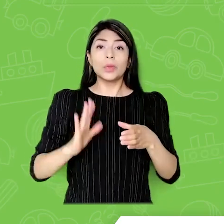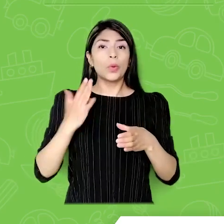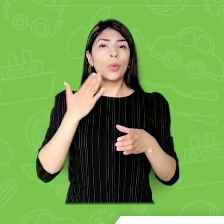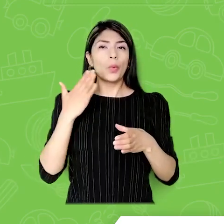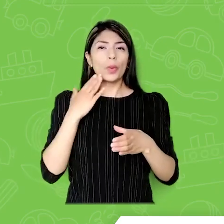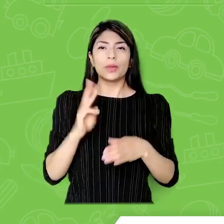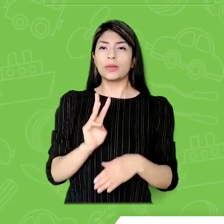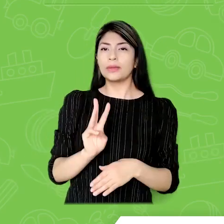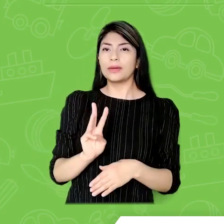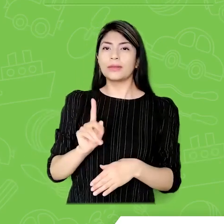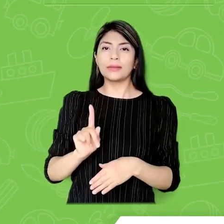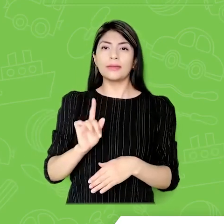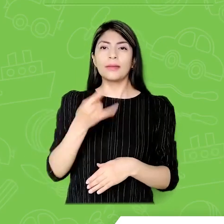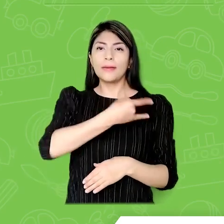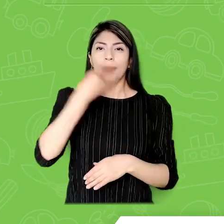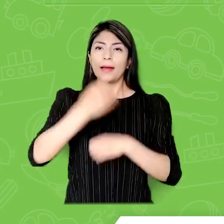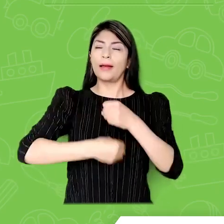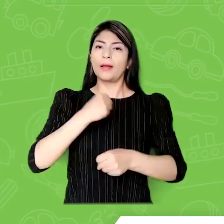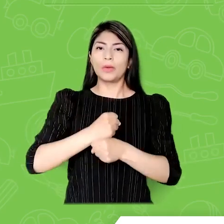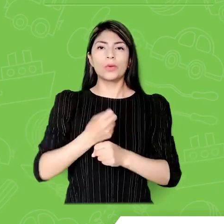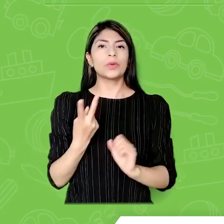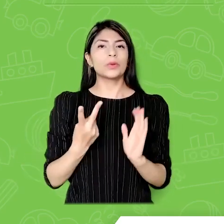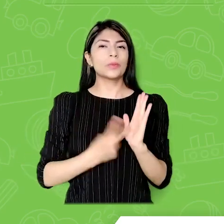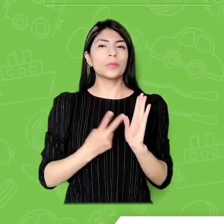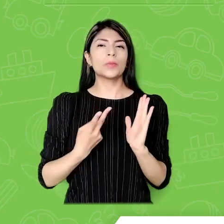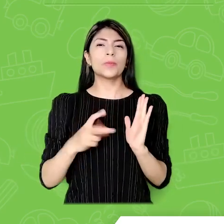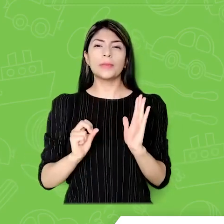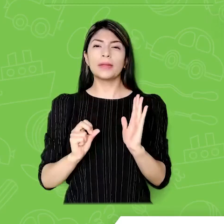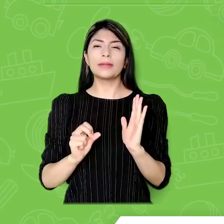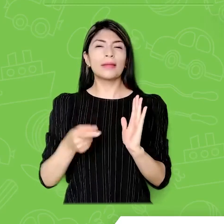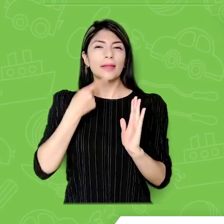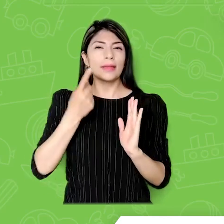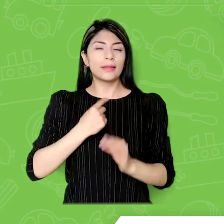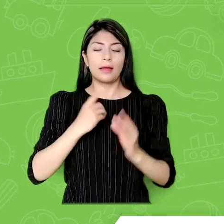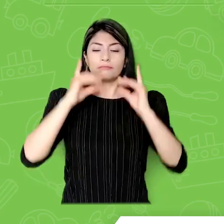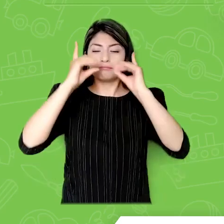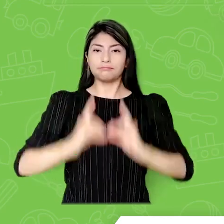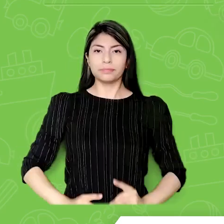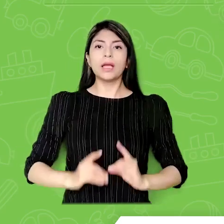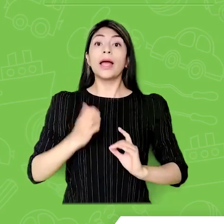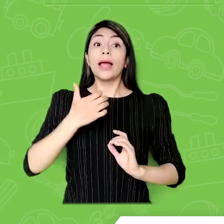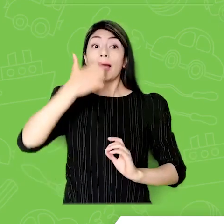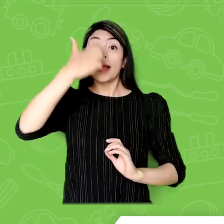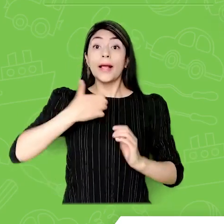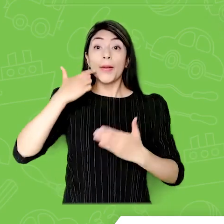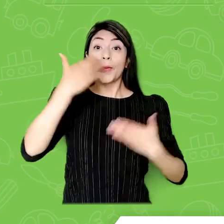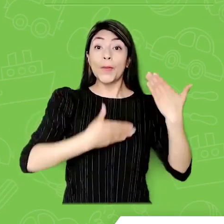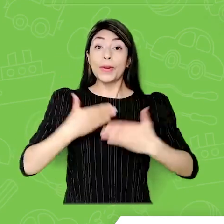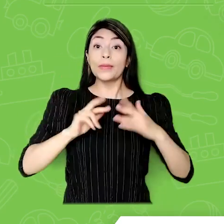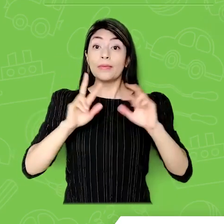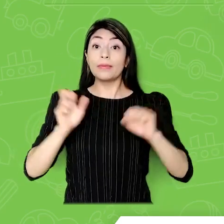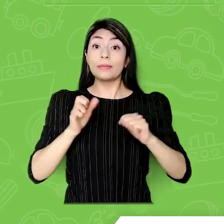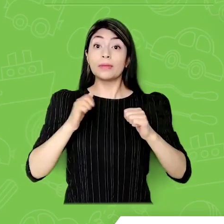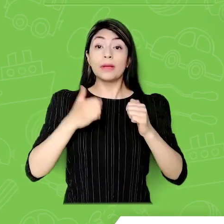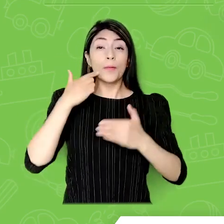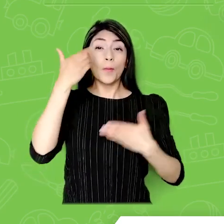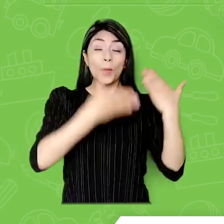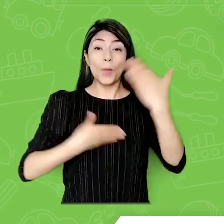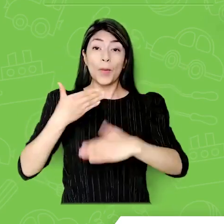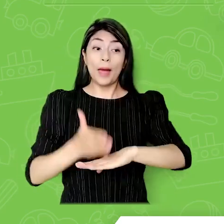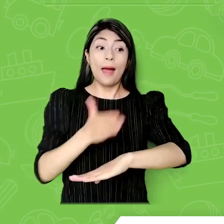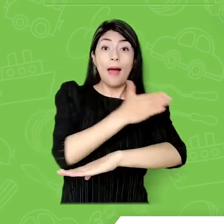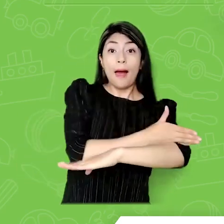de marzo de 2020, decidió la no realización de la prueba de valoración de antecedentes para los precitados